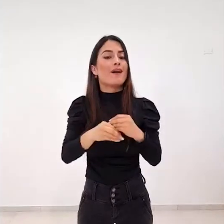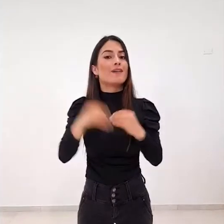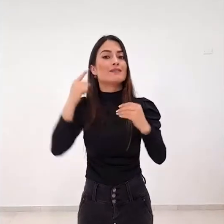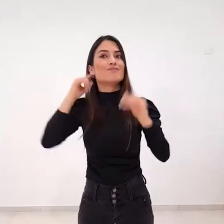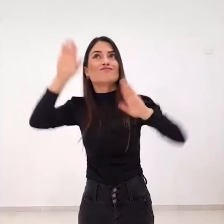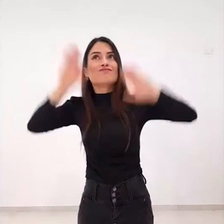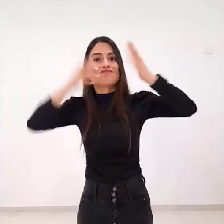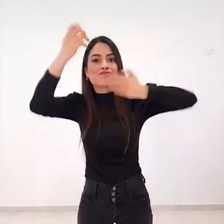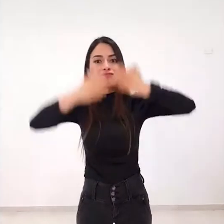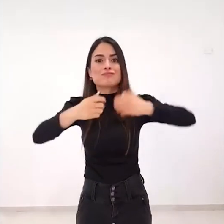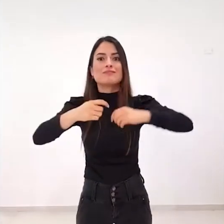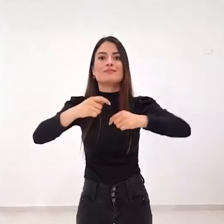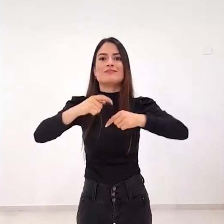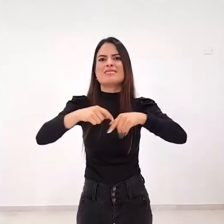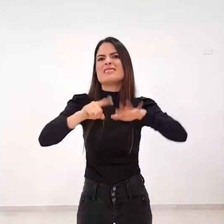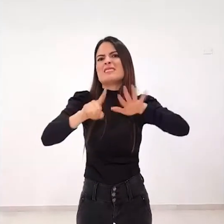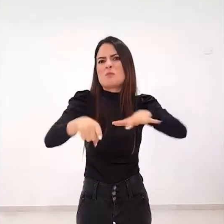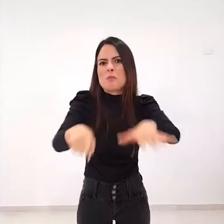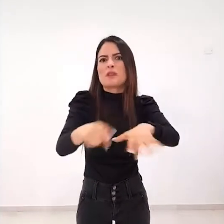y